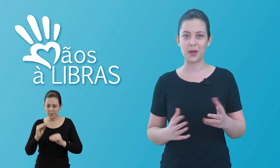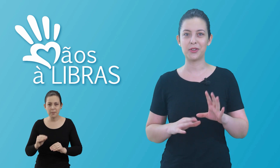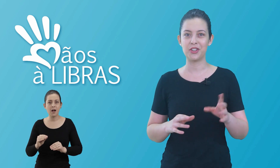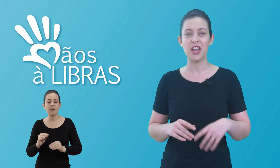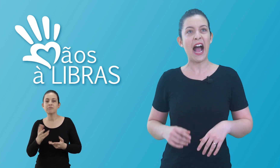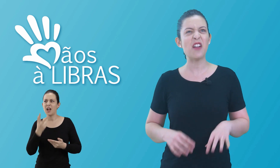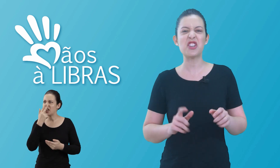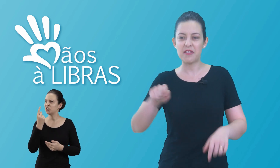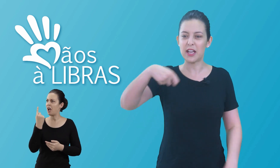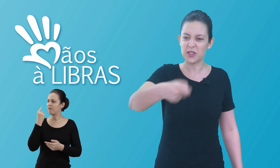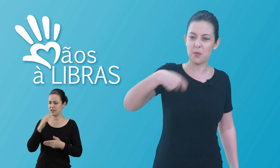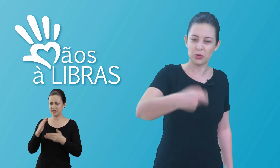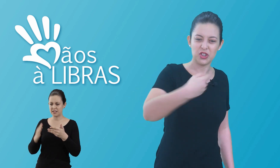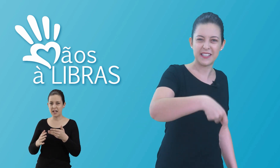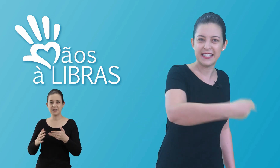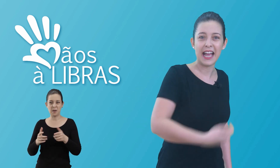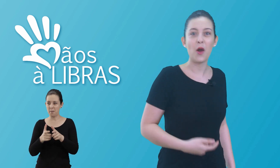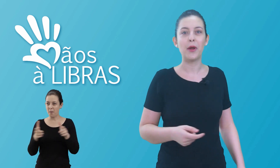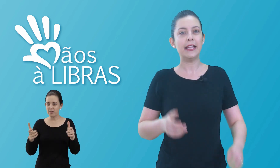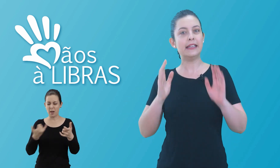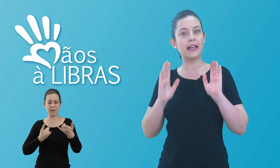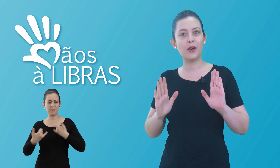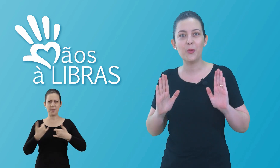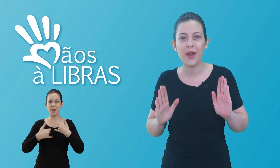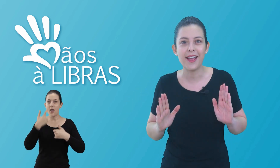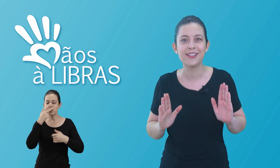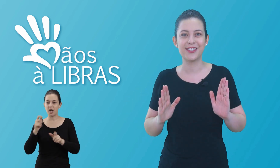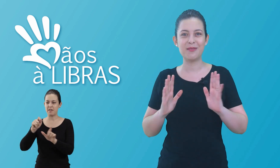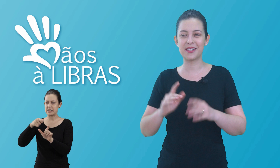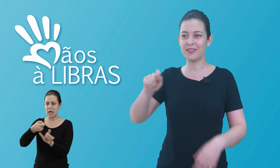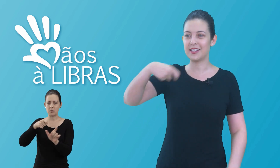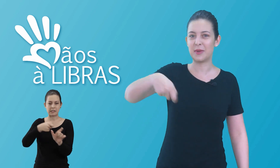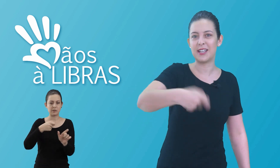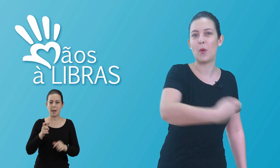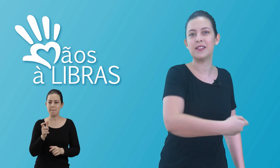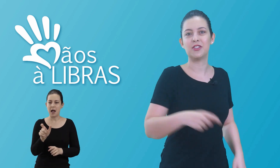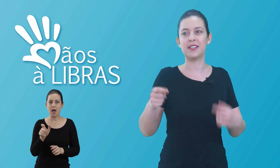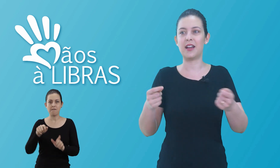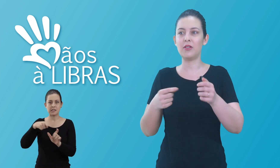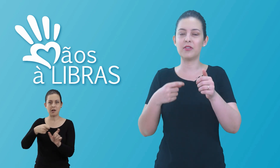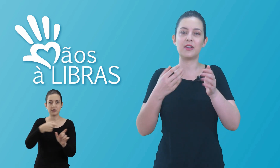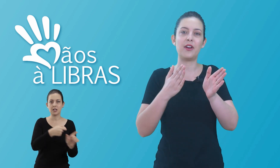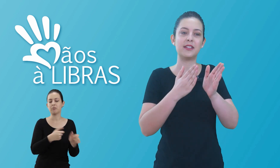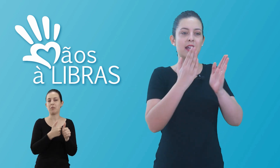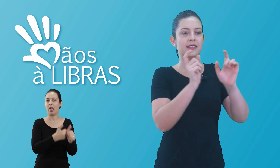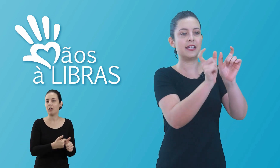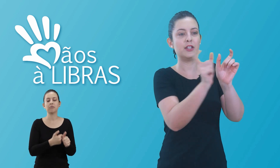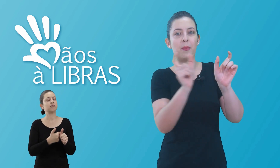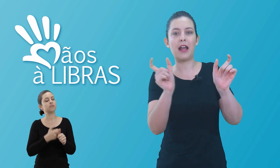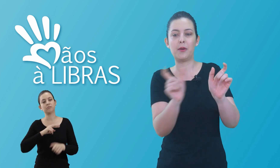de sinais, porque muita gente, eu achava que era assim um monte de sinal. Não é, gente, Libras não é assim uma sequência de sinal que você